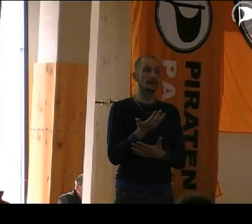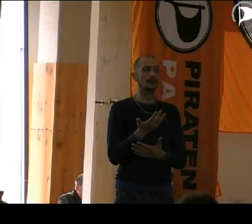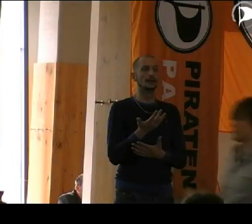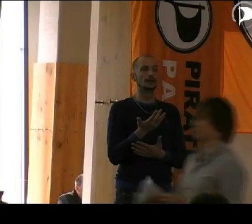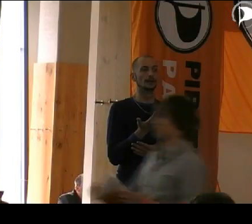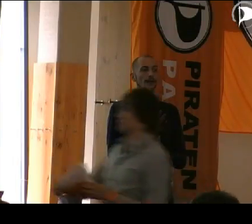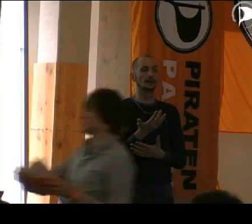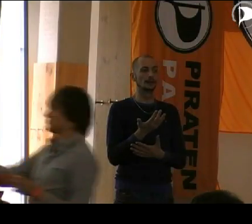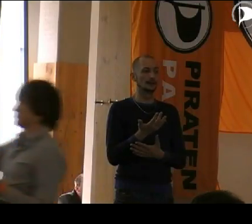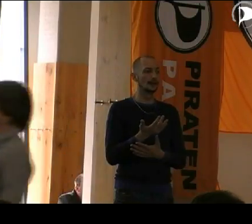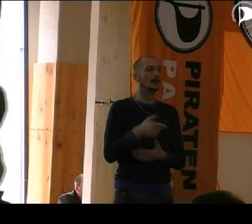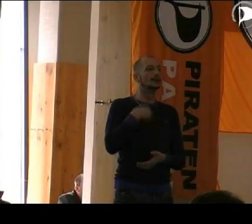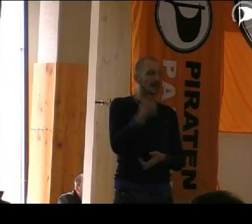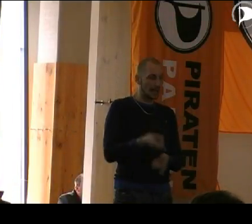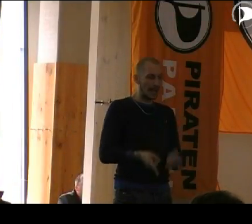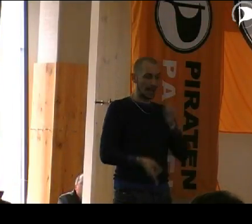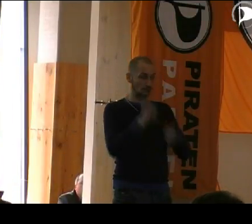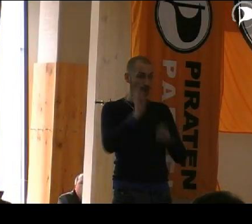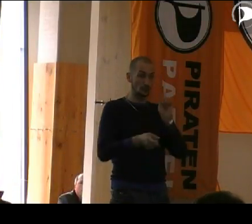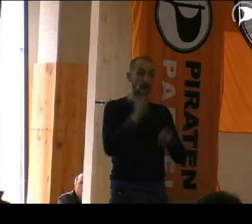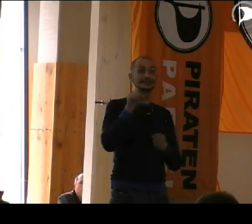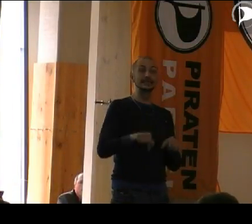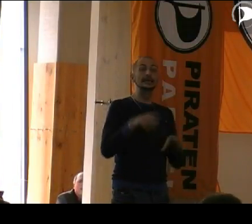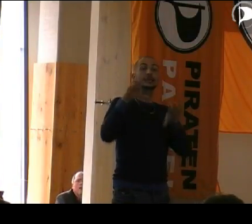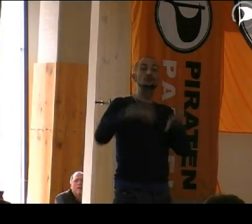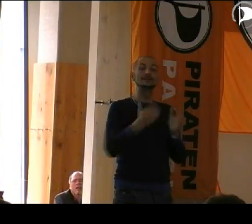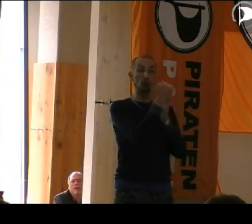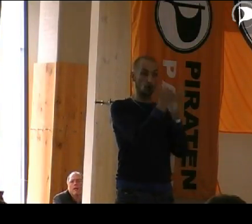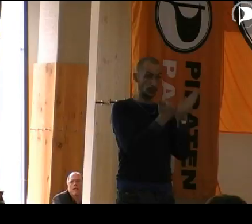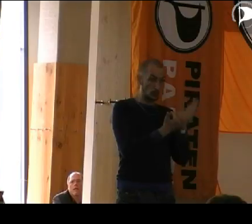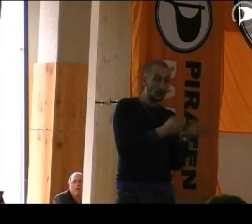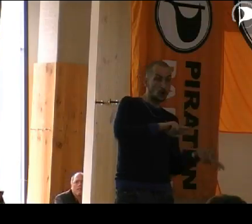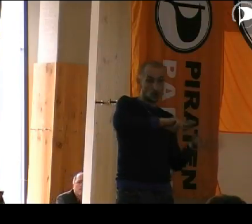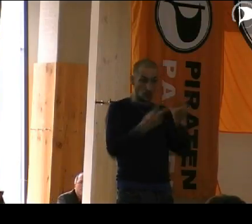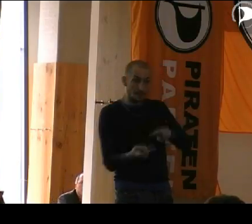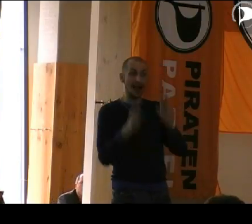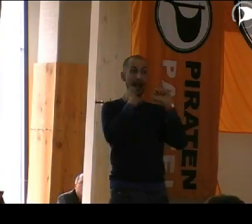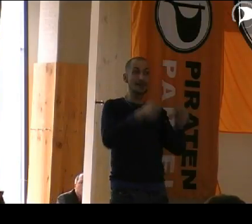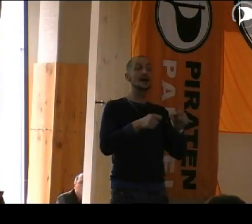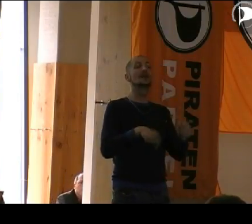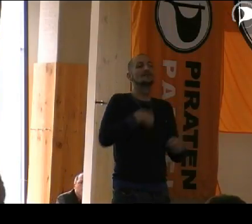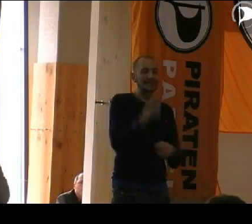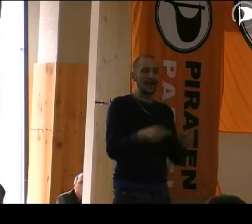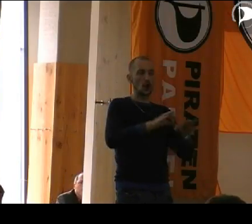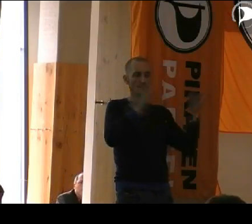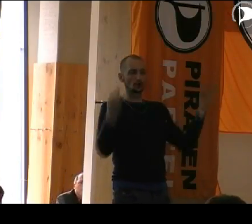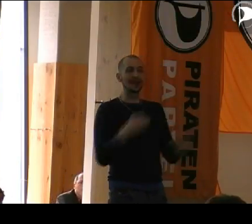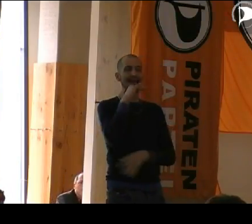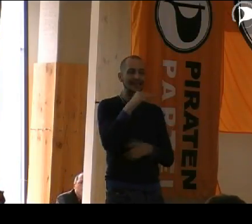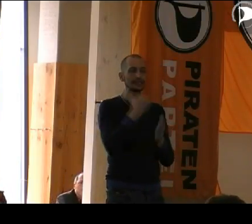und damit stimmen wir darüber ab ob die geschäftsordnung dahingehend geändert wird dass der antrag auf wiedereröffnung der rednerliste